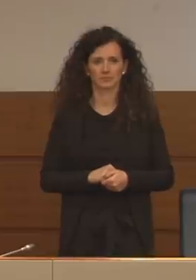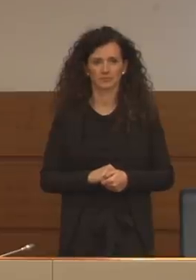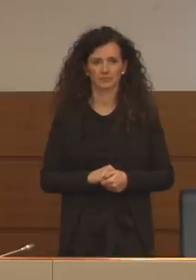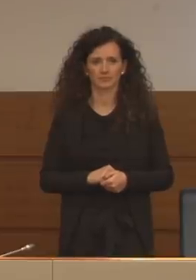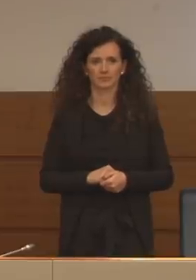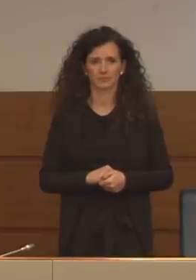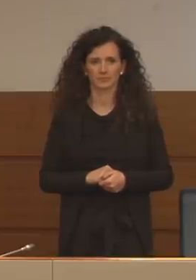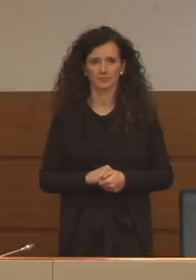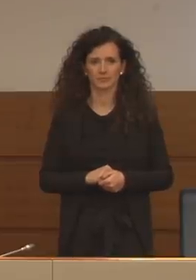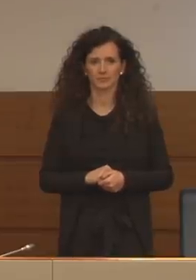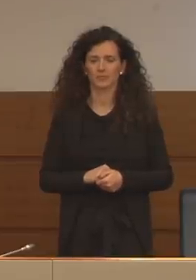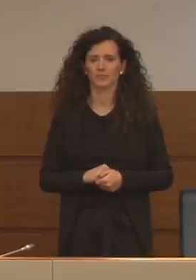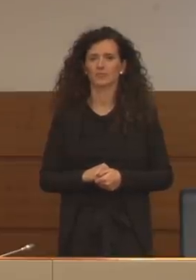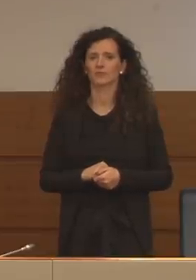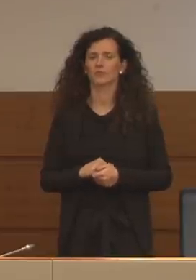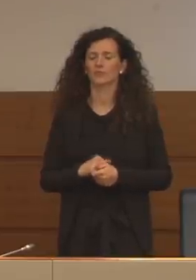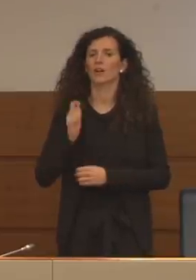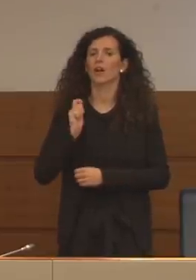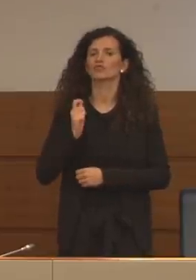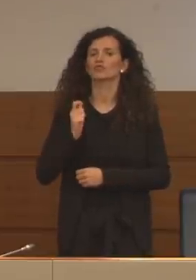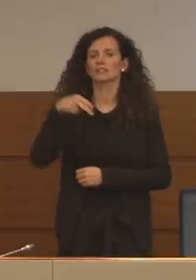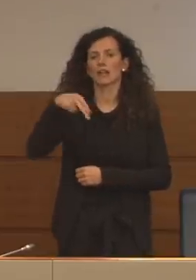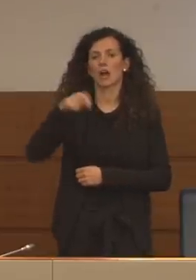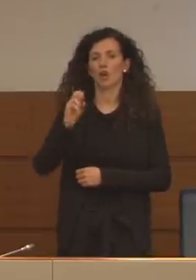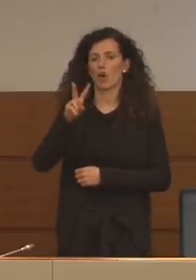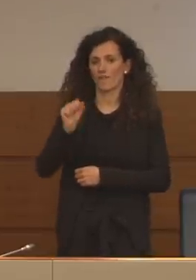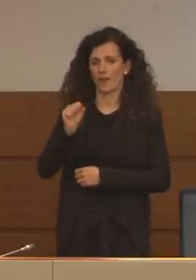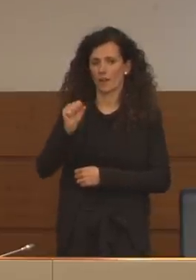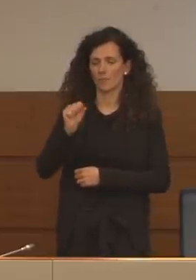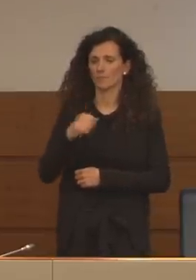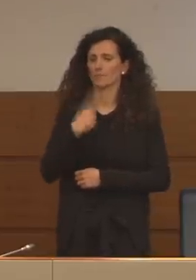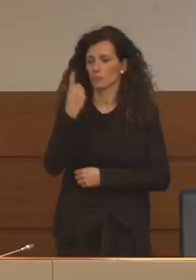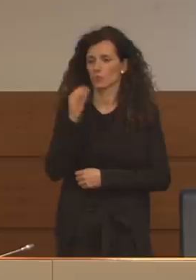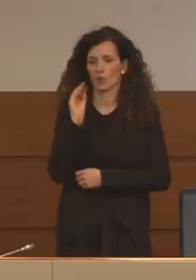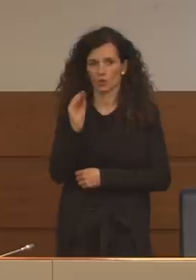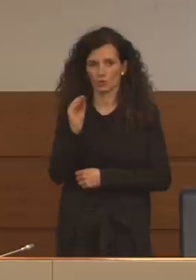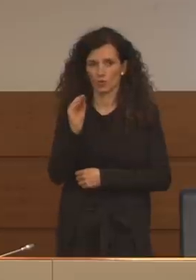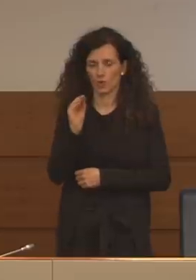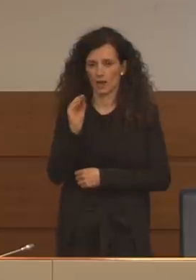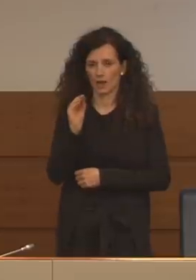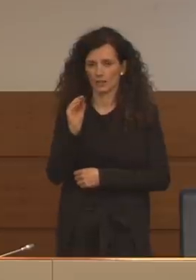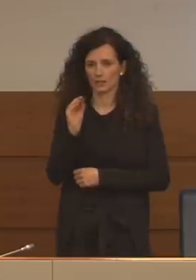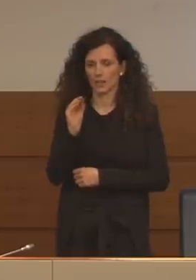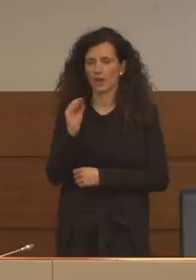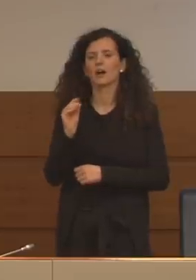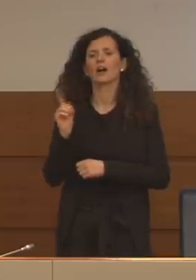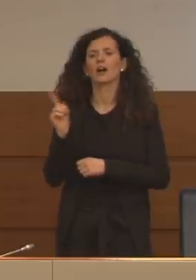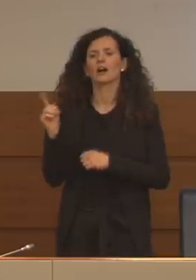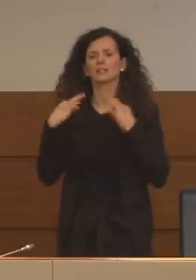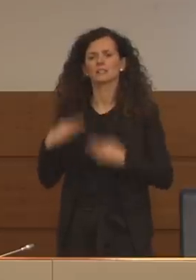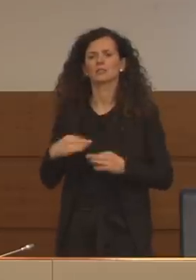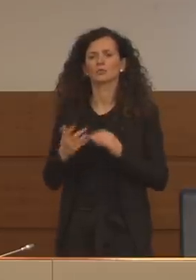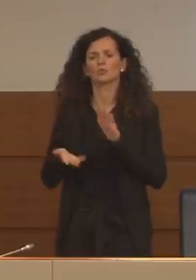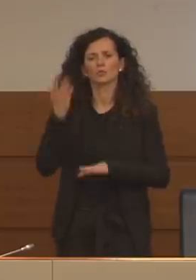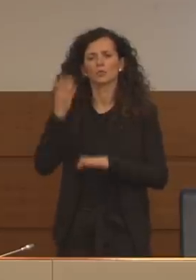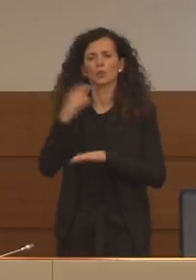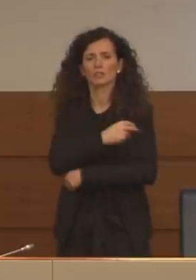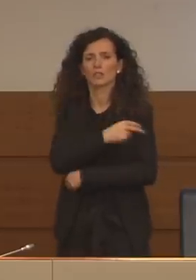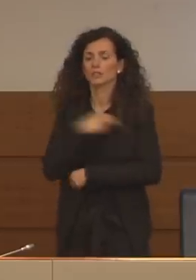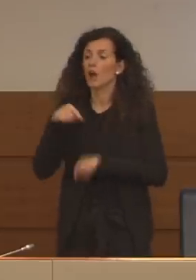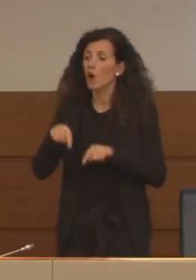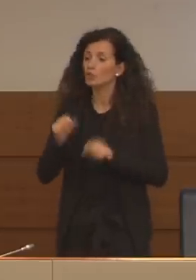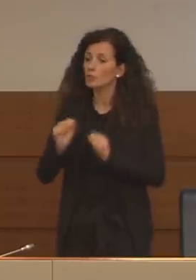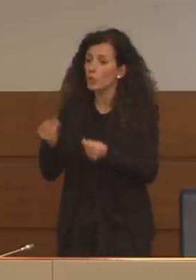anno bormioli agenzia nova è una è una domanda per il dottor el istituto superiore sanità se oggi è possibile avere qualche informazione